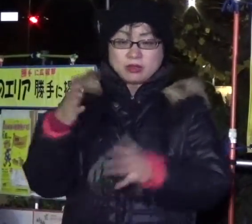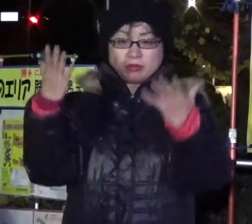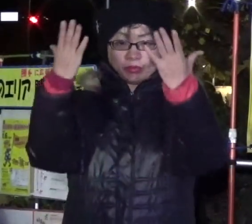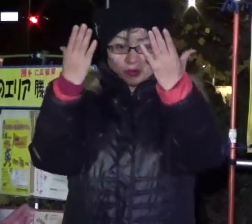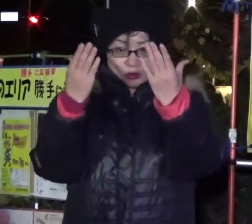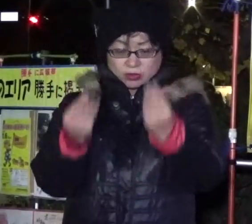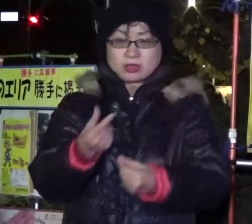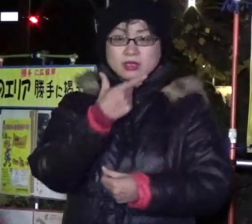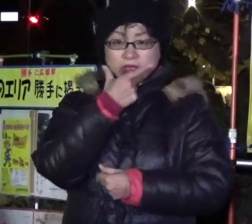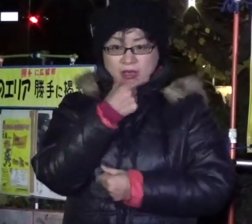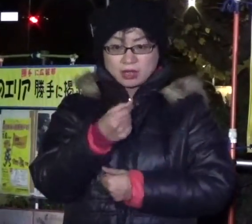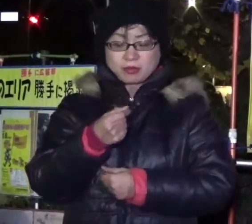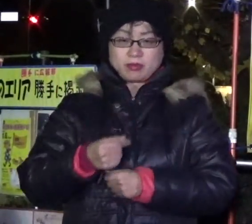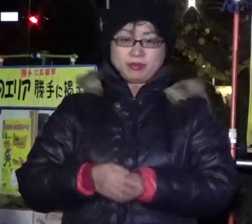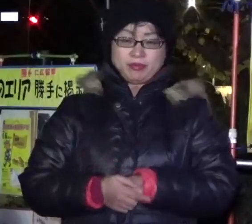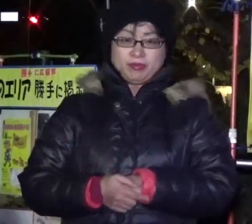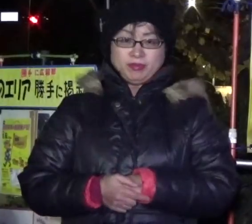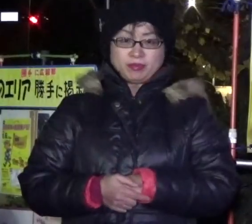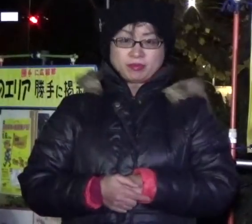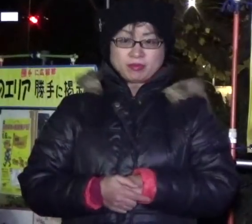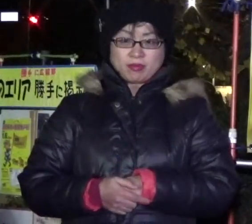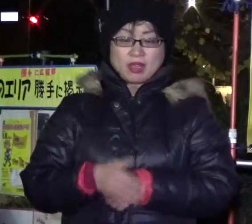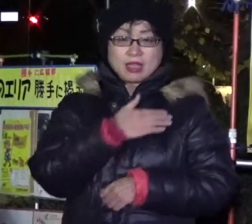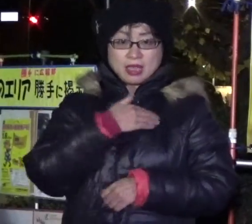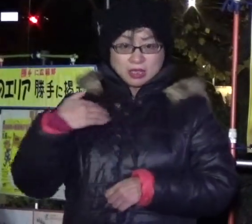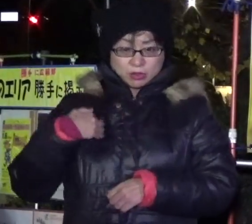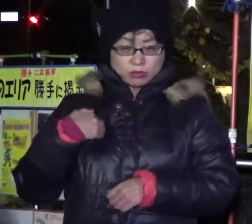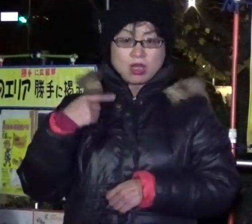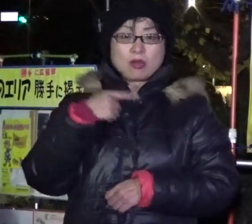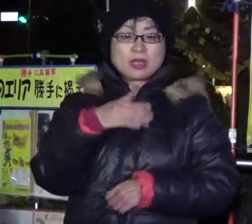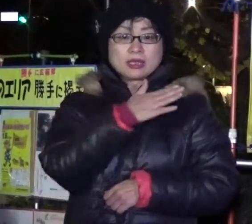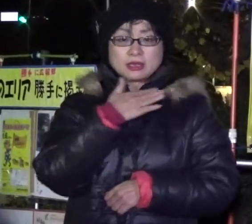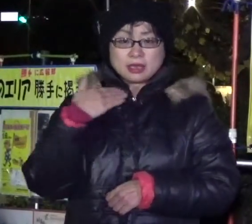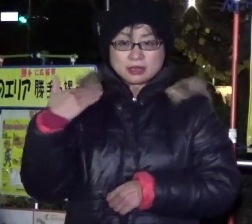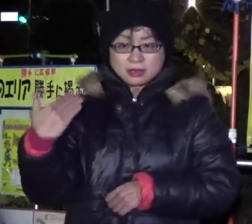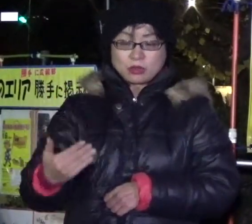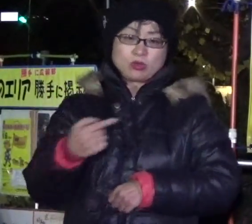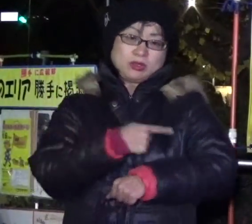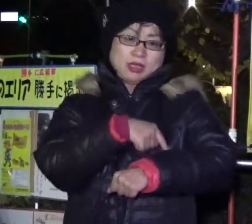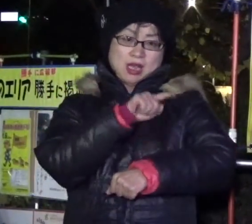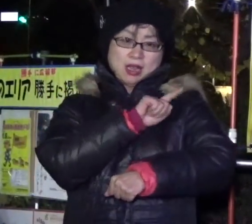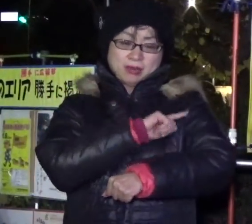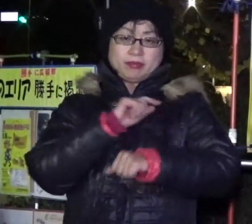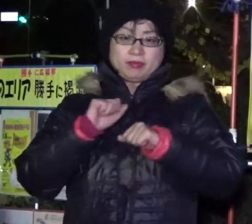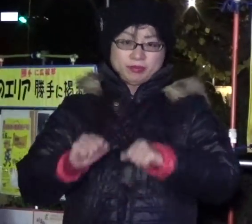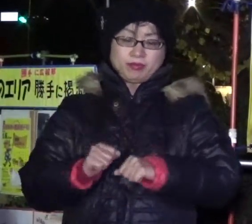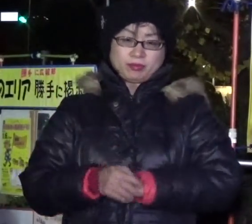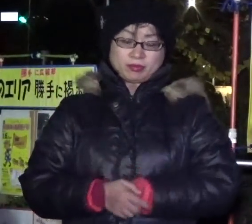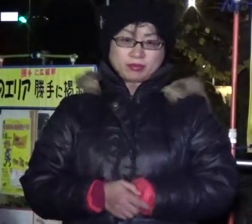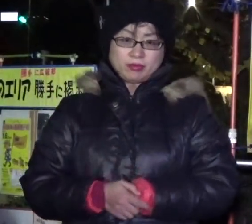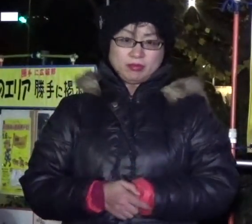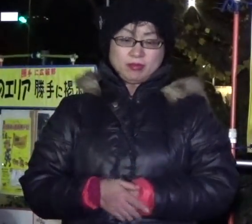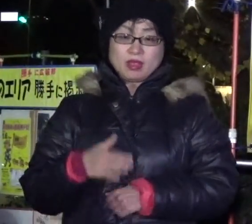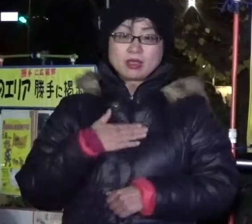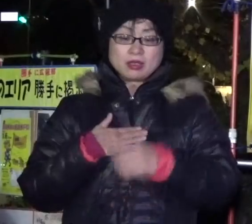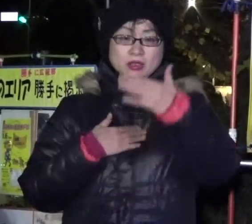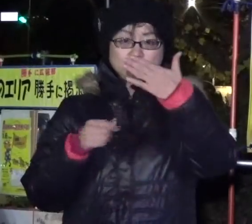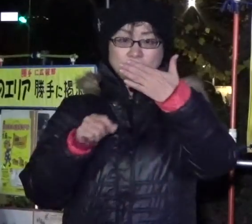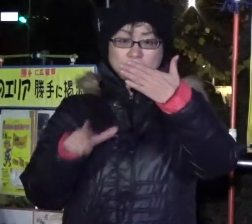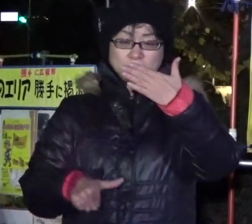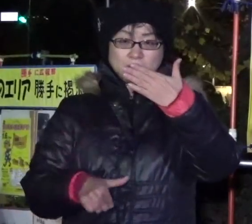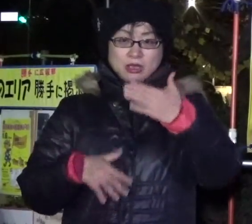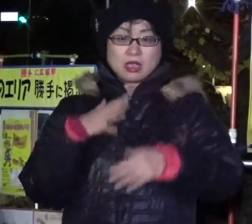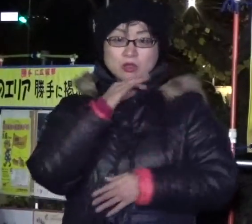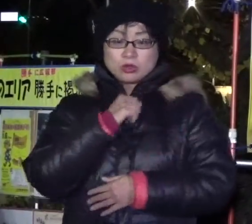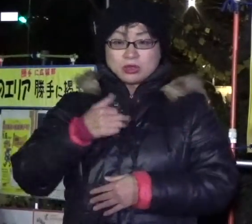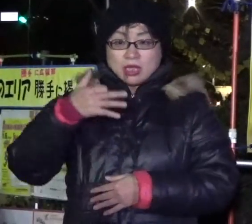ませんか。それができるのは我々一人一人の力です。そして私はこの9月で80歳になり